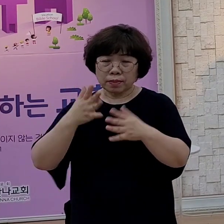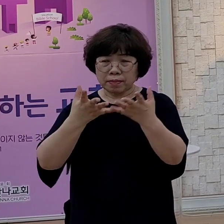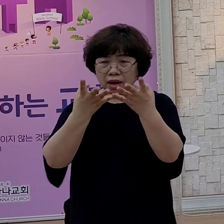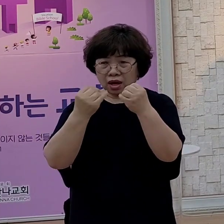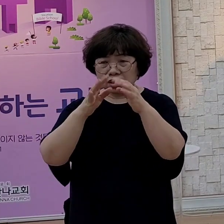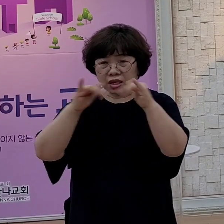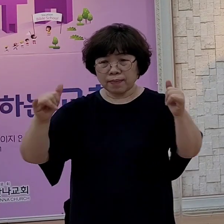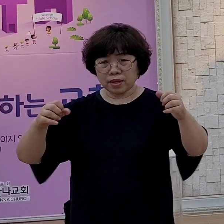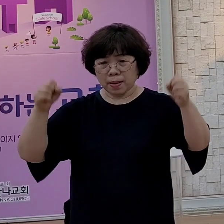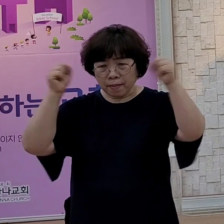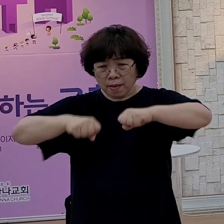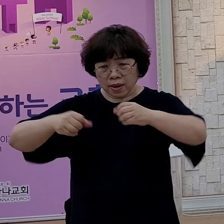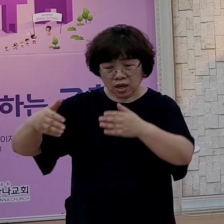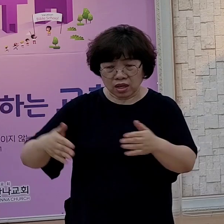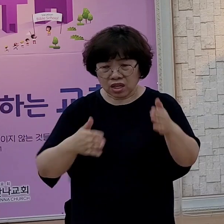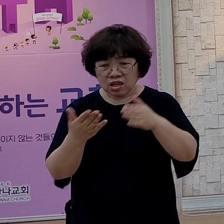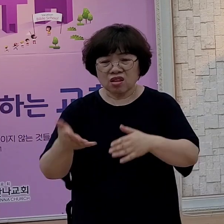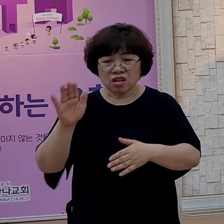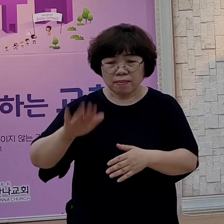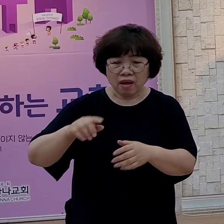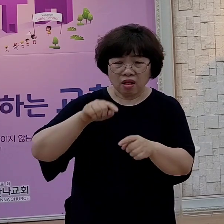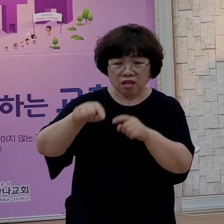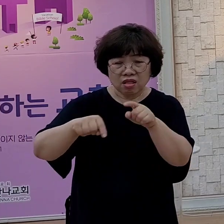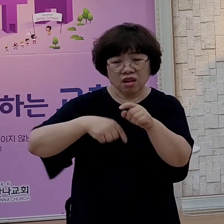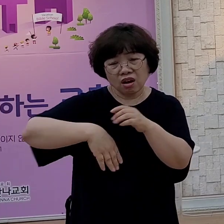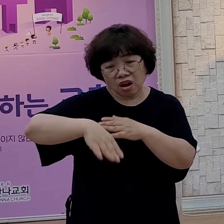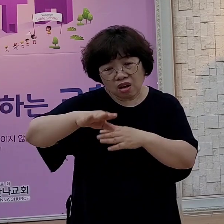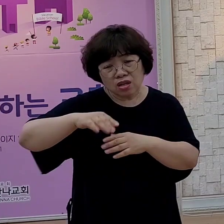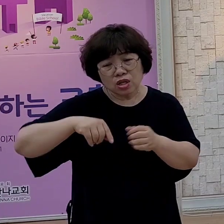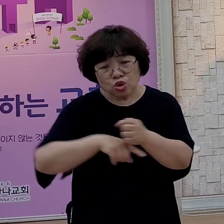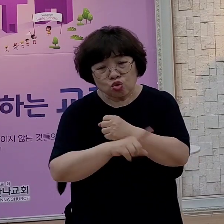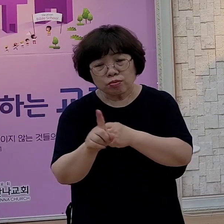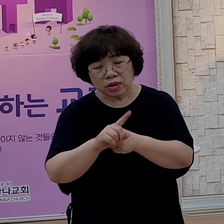있는 이유가 뭐냐면 그들의 지식이 부족해서가 아니란 말이에요.